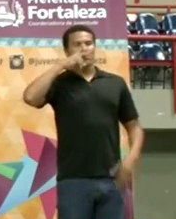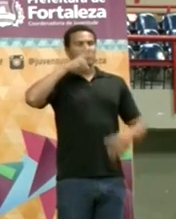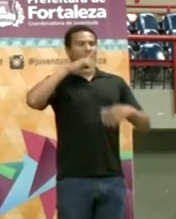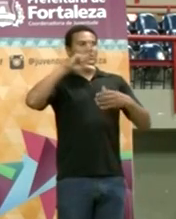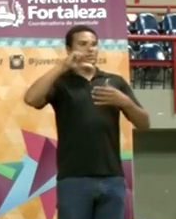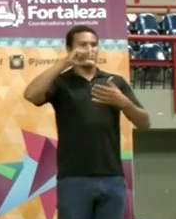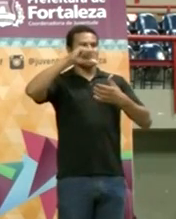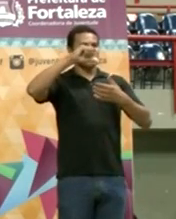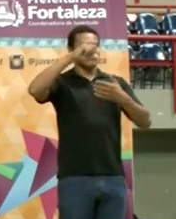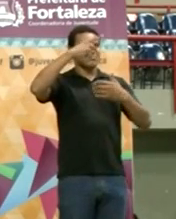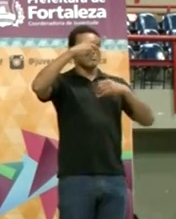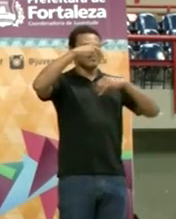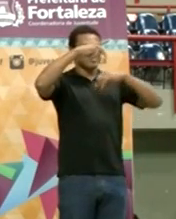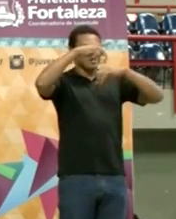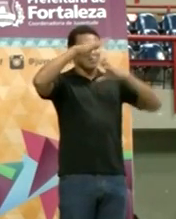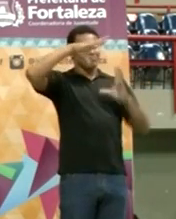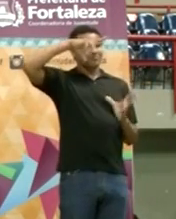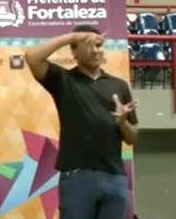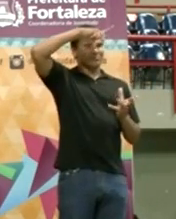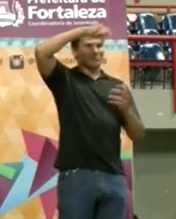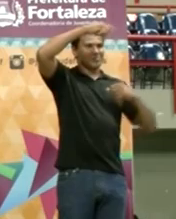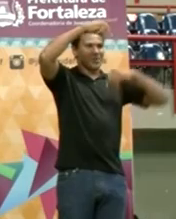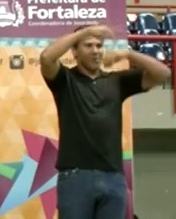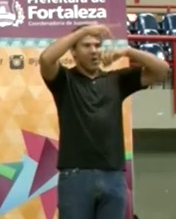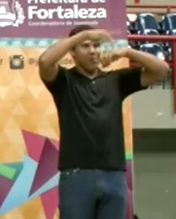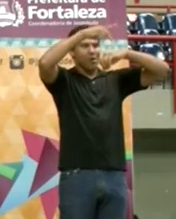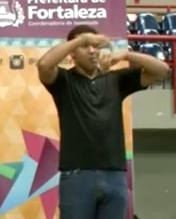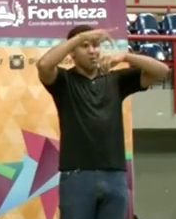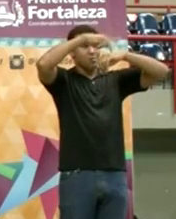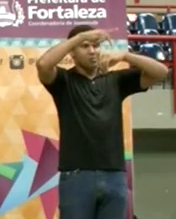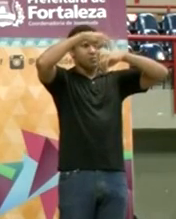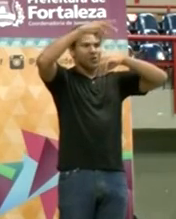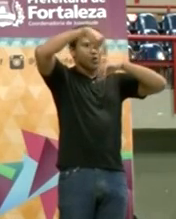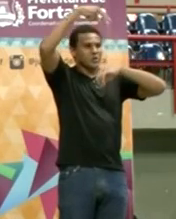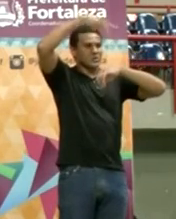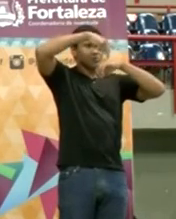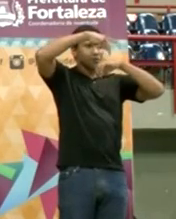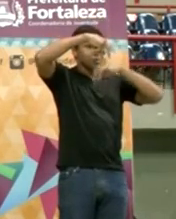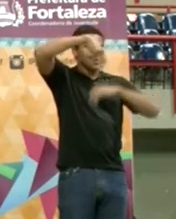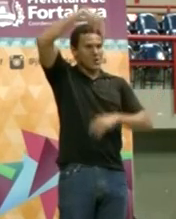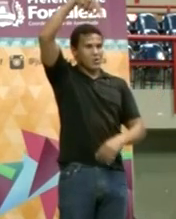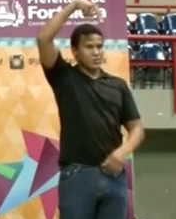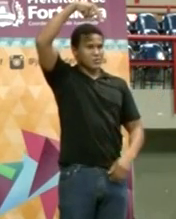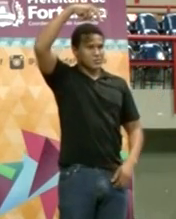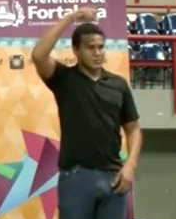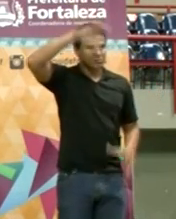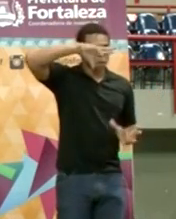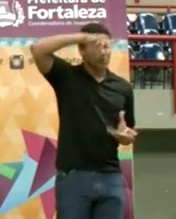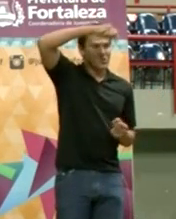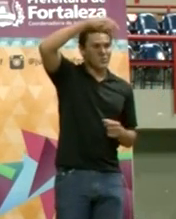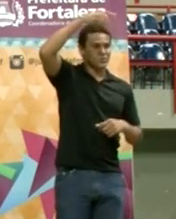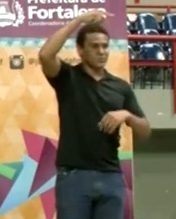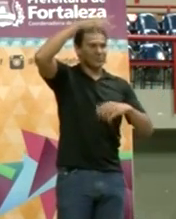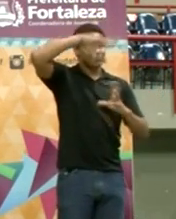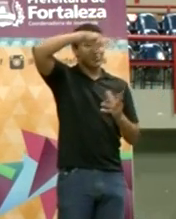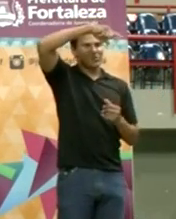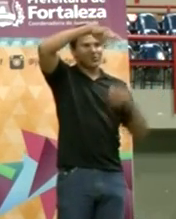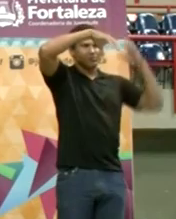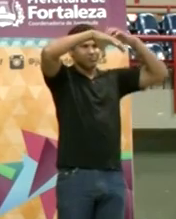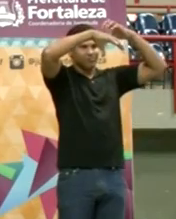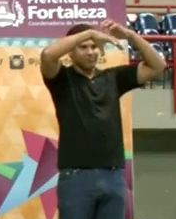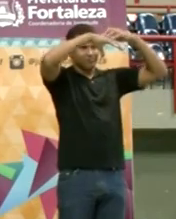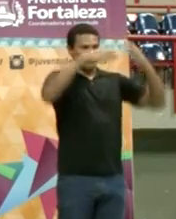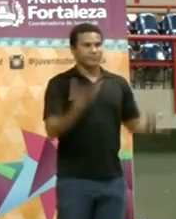desse vírus é um caminho importante para o desenvolvimento de métodos de prevenção para novos casos de epidemias viróticas. Assinale a opção que apresenta